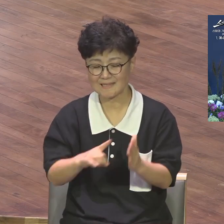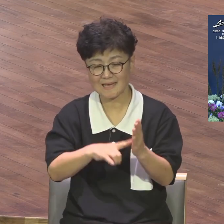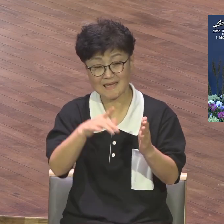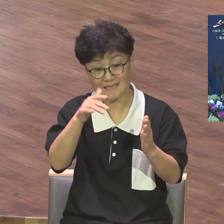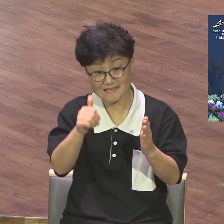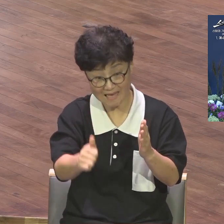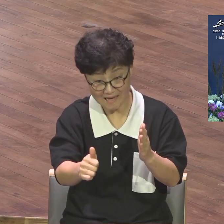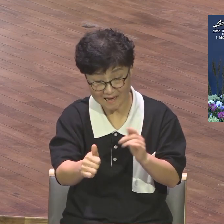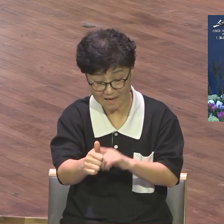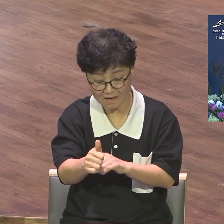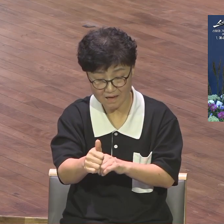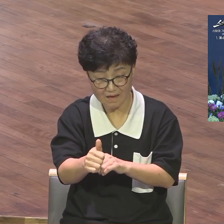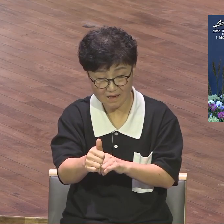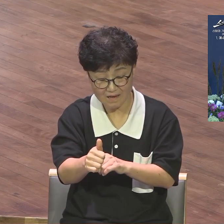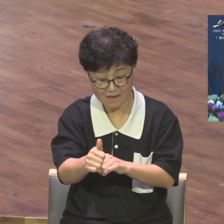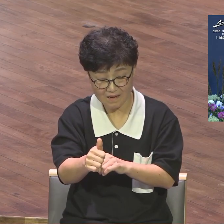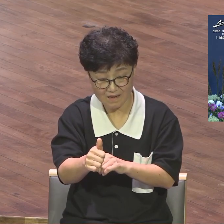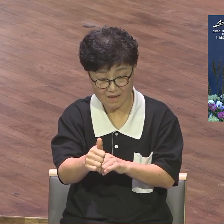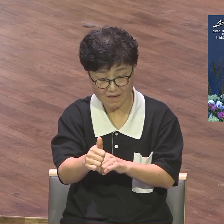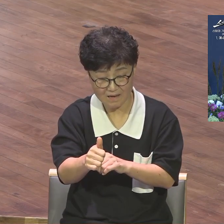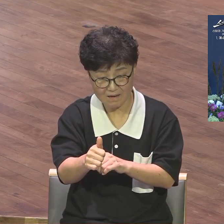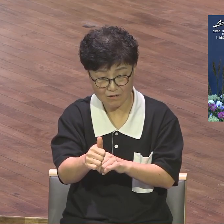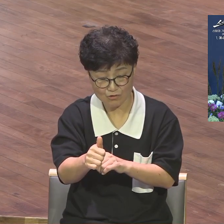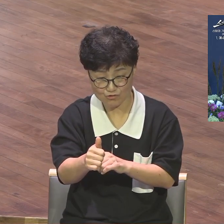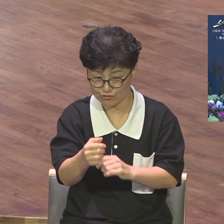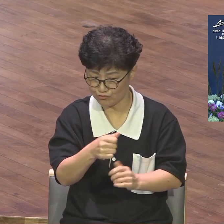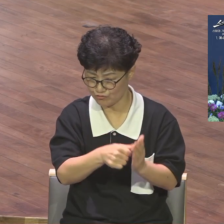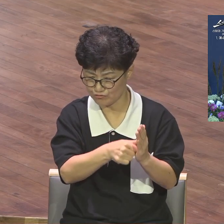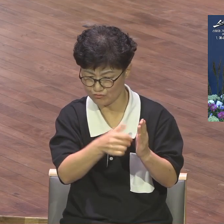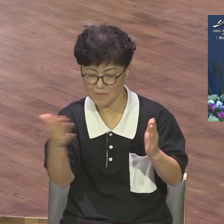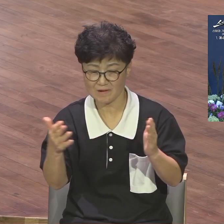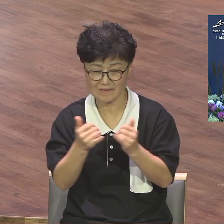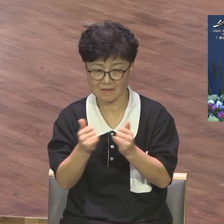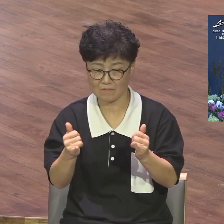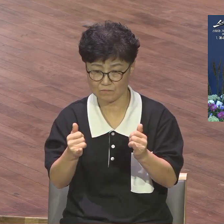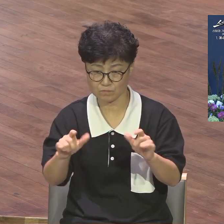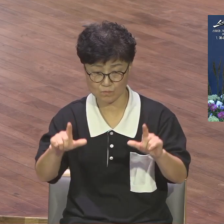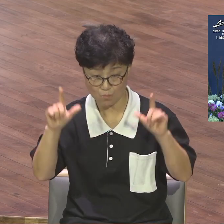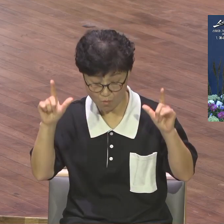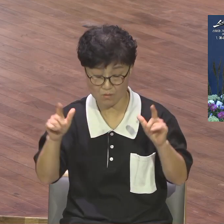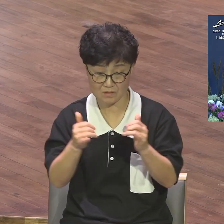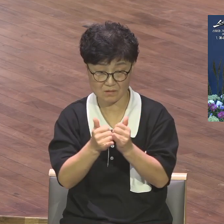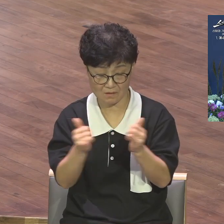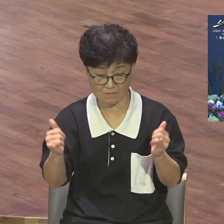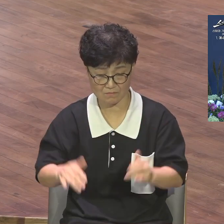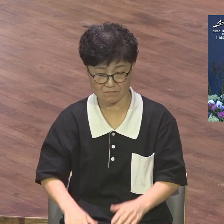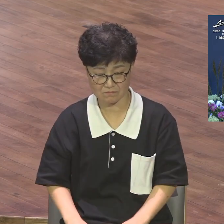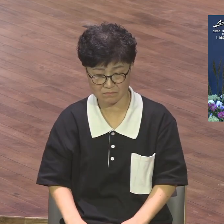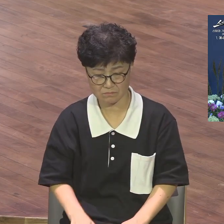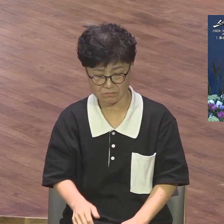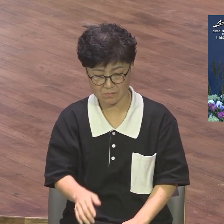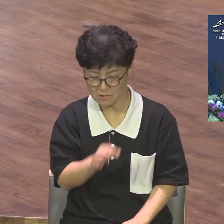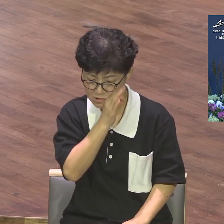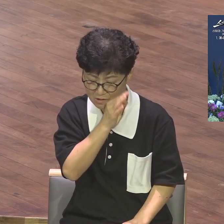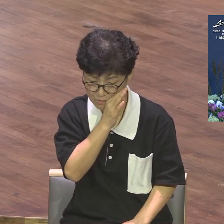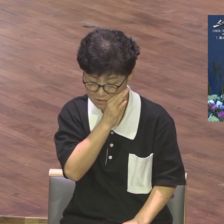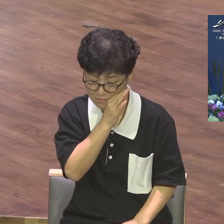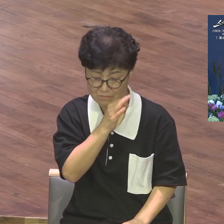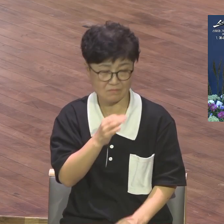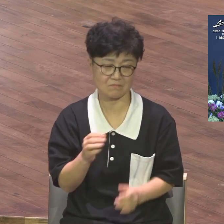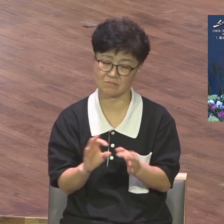사람인데 그럼에도 불구하고 다 알려진 인물에도 불구하고 체면을 내려놓고 돌 무화과 나무 위로